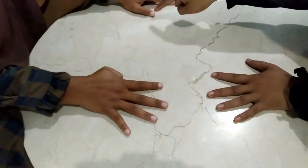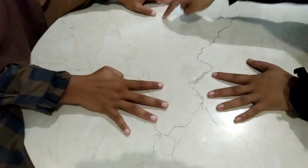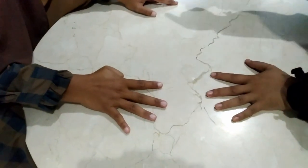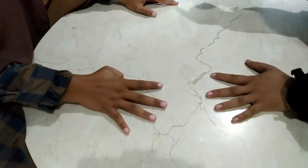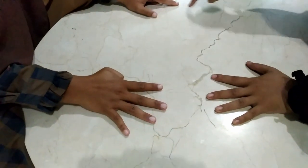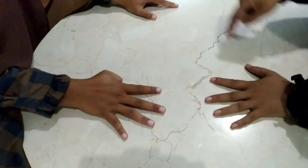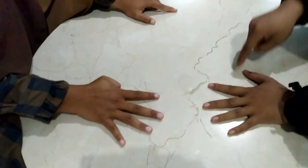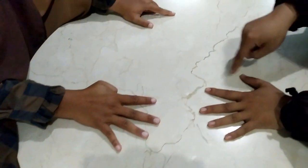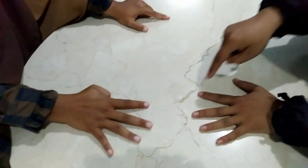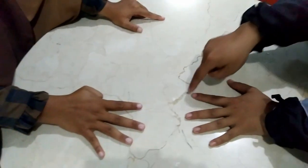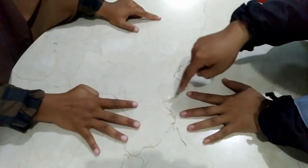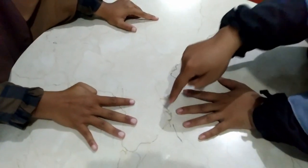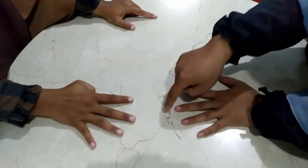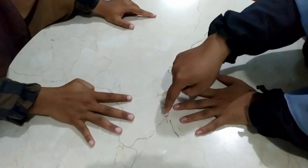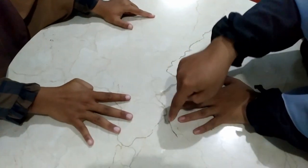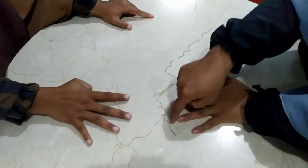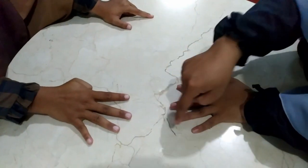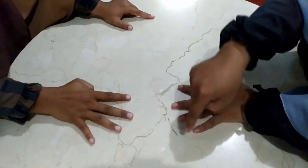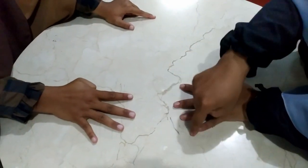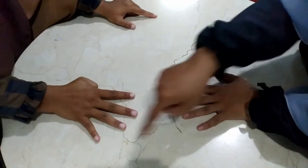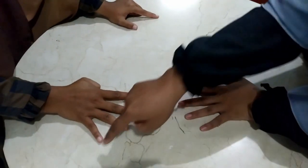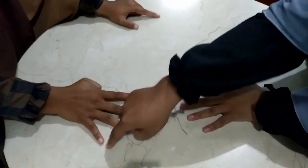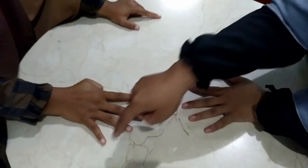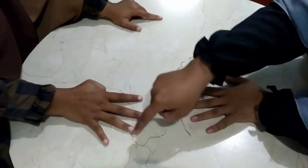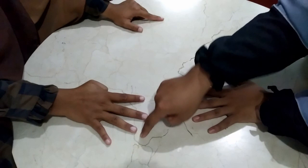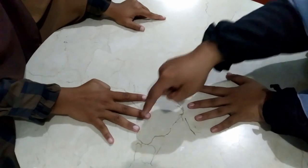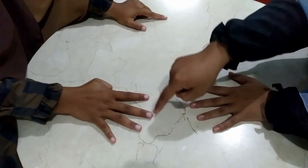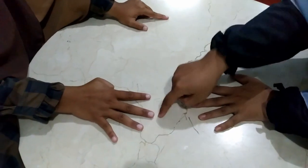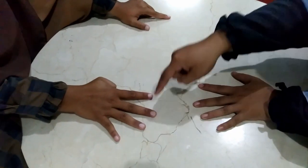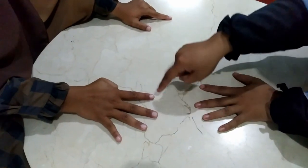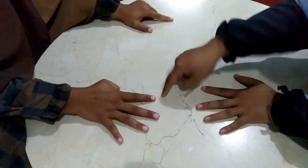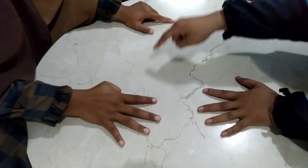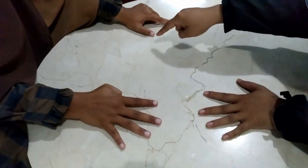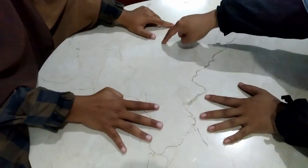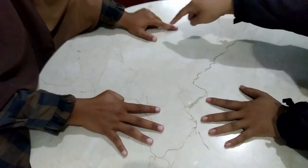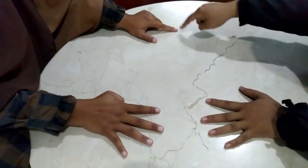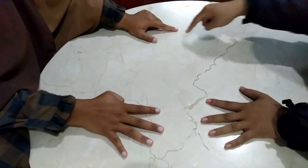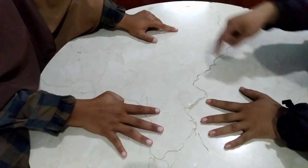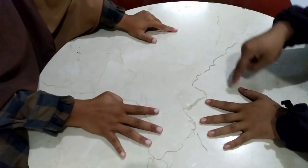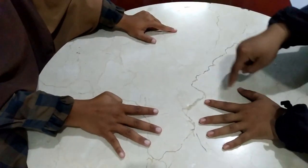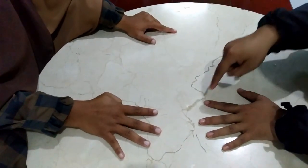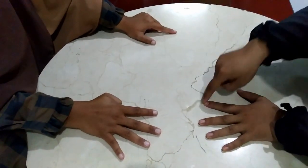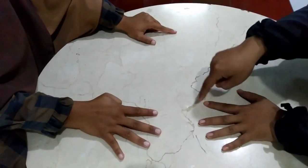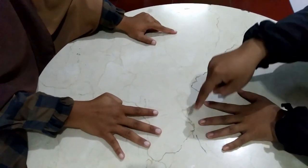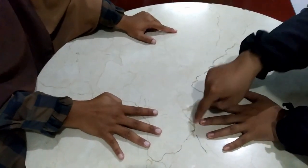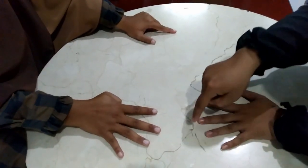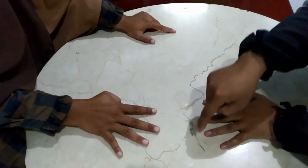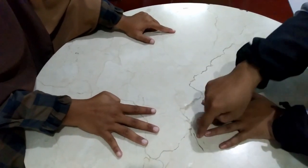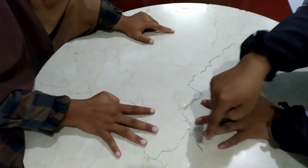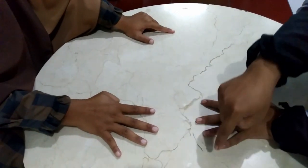ni sing tenanan. Ora pareng kekucikan lenggai. Anteng-antengan sing rame kancane setan. Bismillah